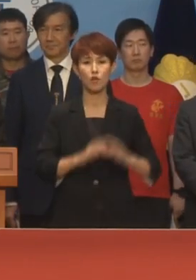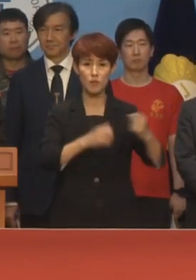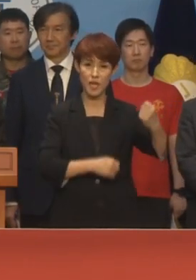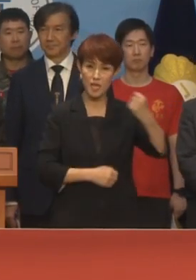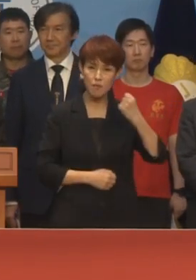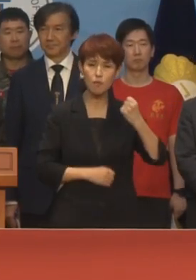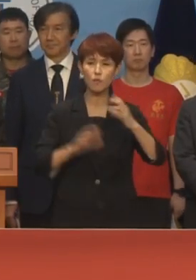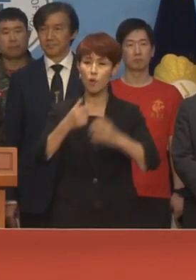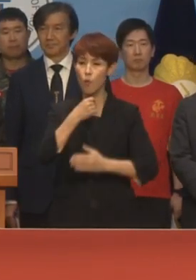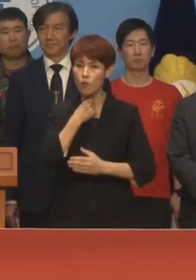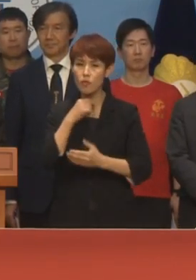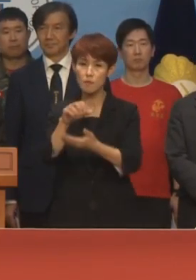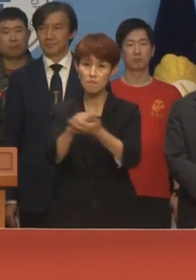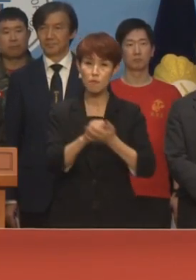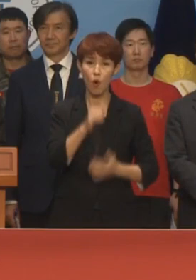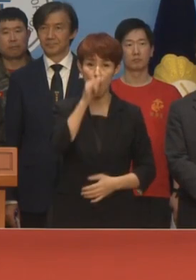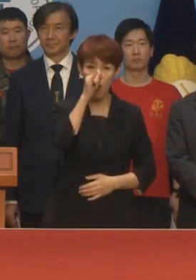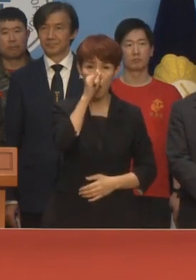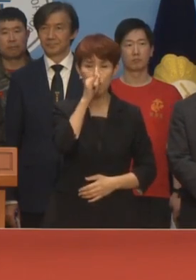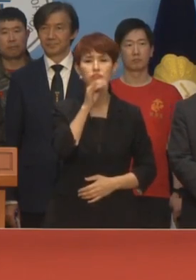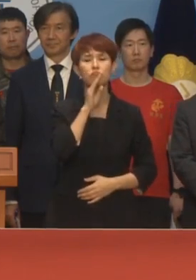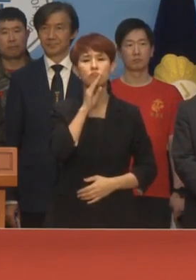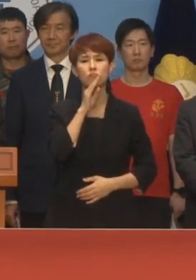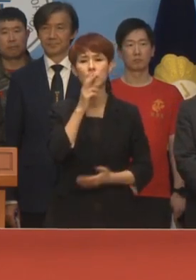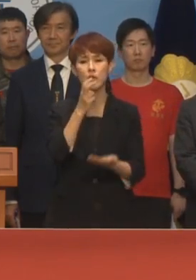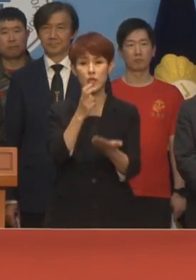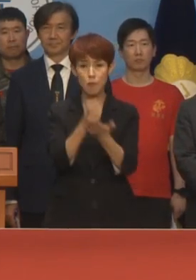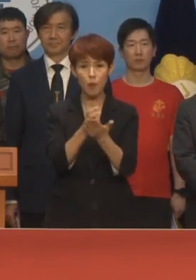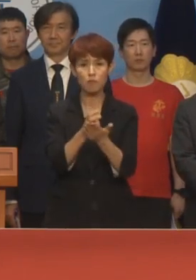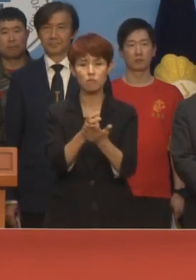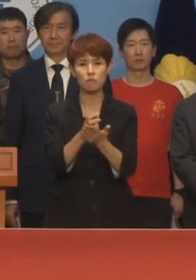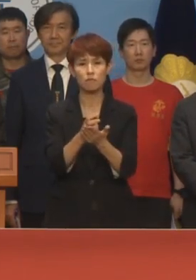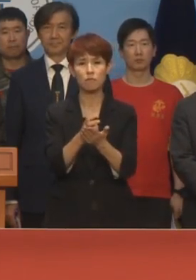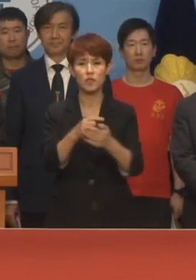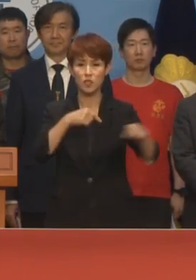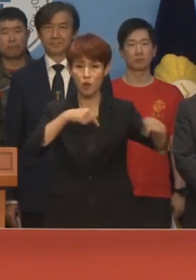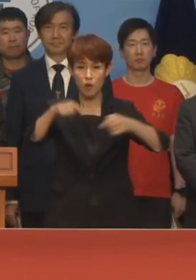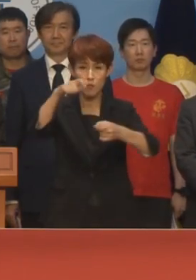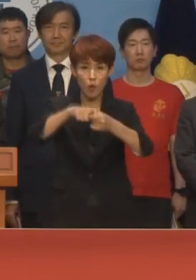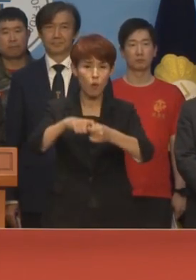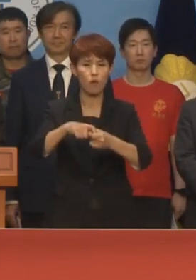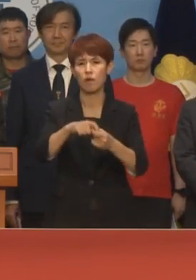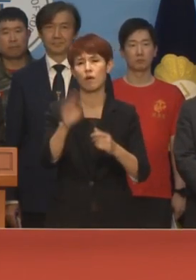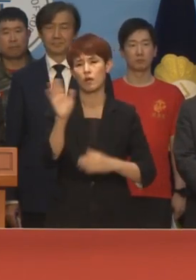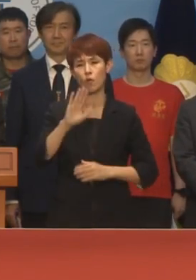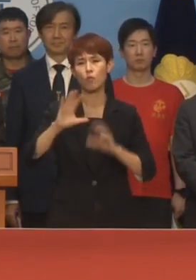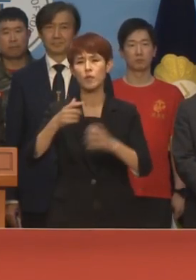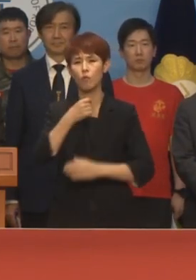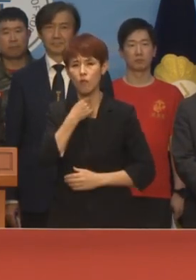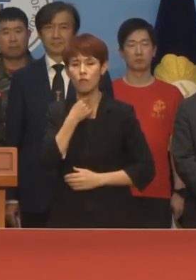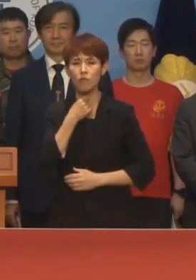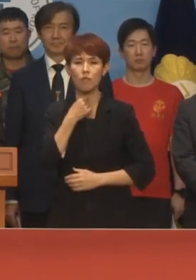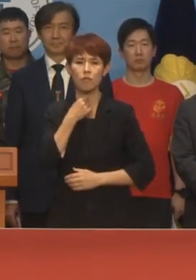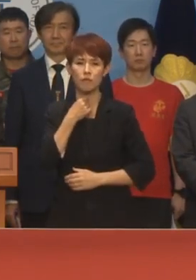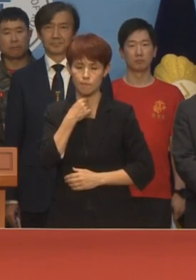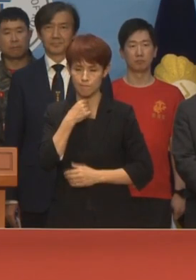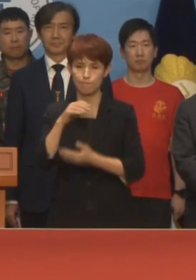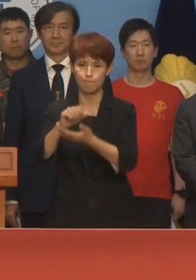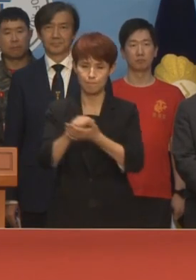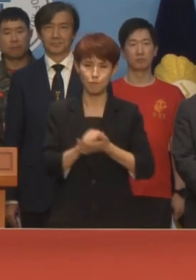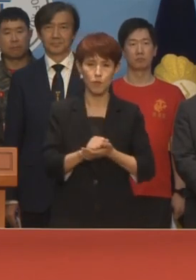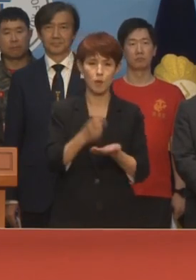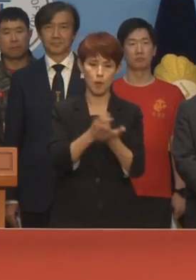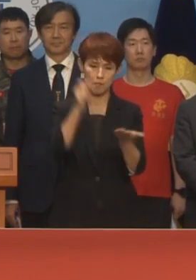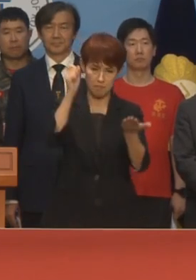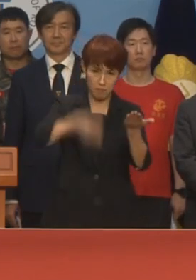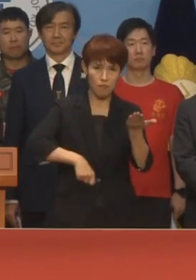그런 공당이라면 당연히 이 법을 정쟁용 법이라고 하는 것이 아니라 국민의 의사에 따라서 통과시키는 데